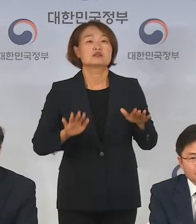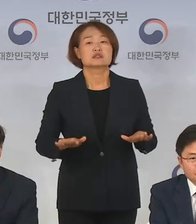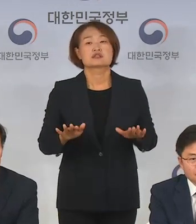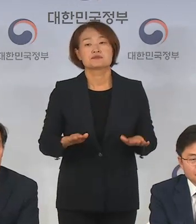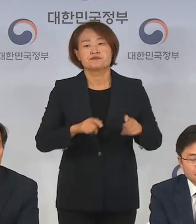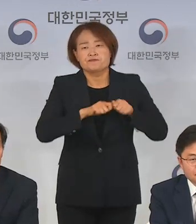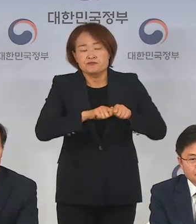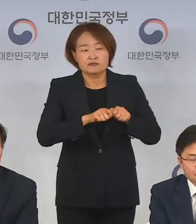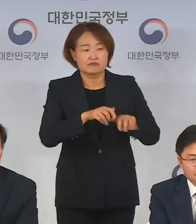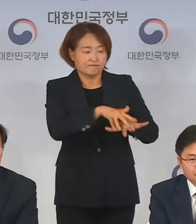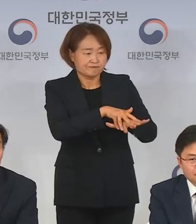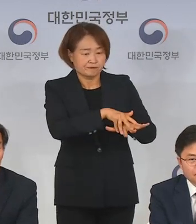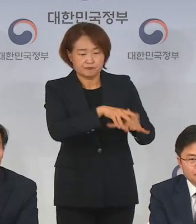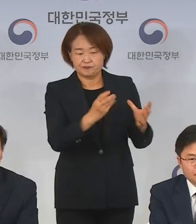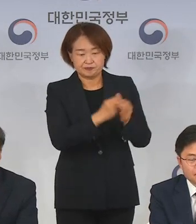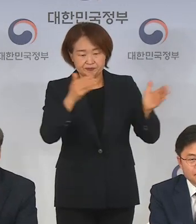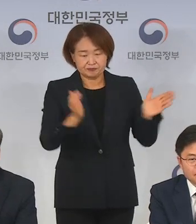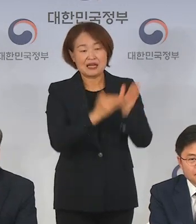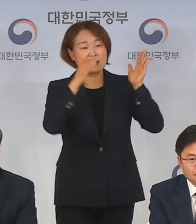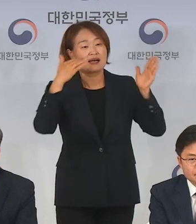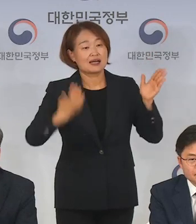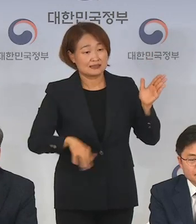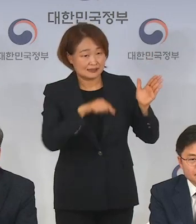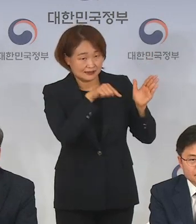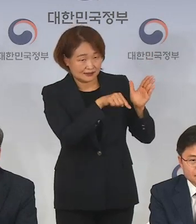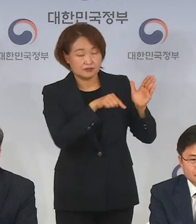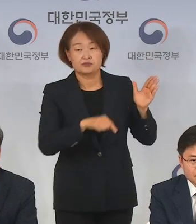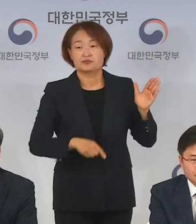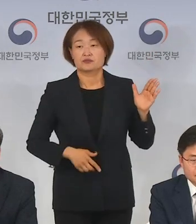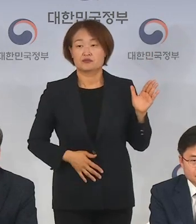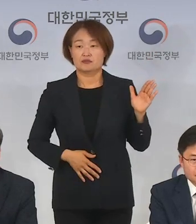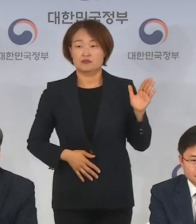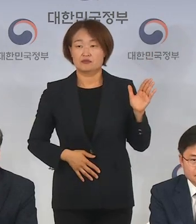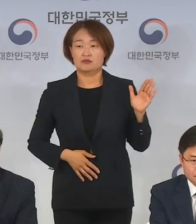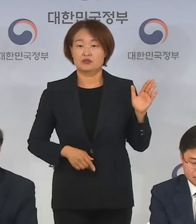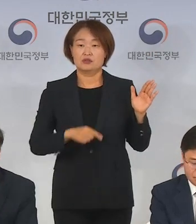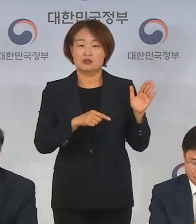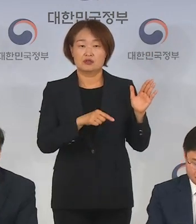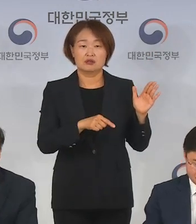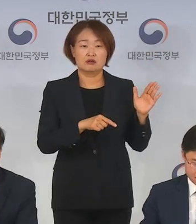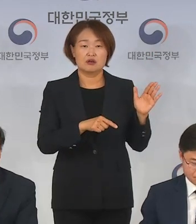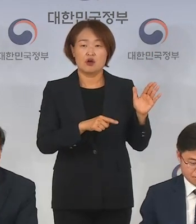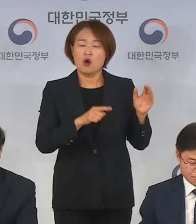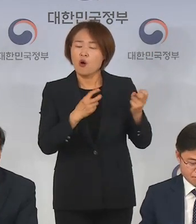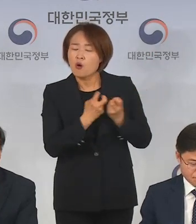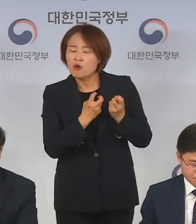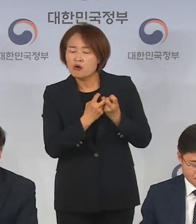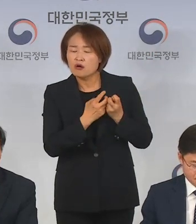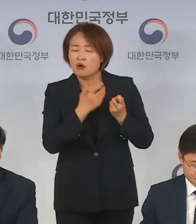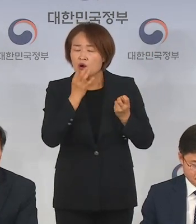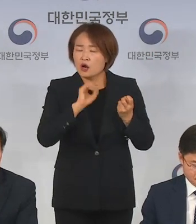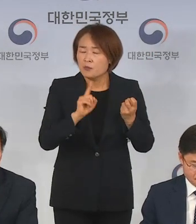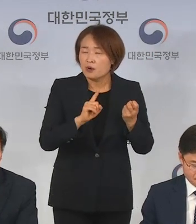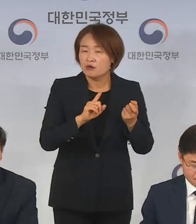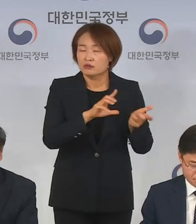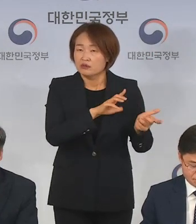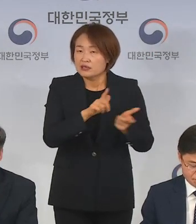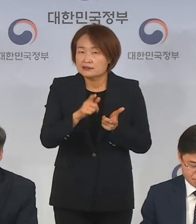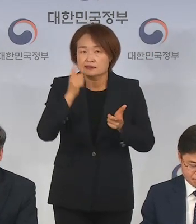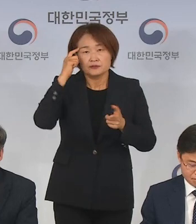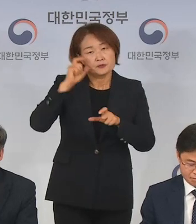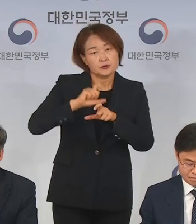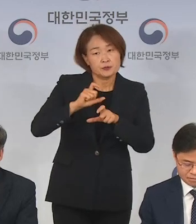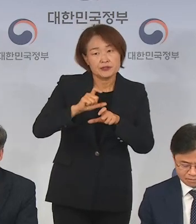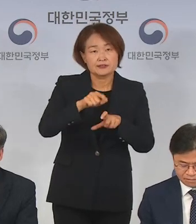그 구체적인 구성이 완료된 게 아니고, 지금 어떤 식으로 보완하는 게 더 바람직하고 효과적일지 이런 거 포함해서